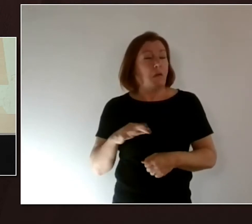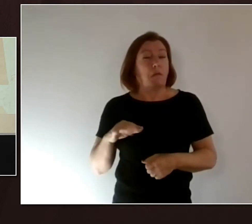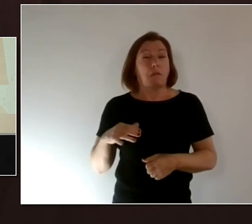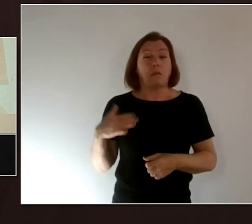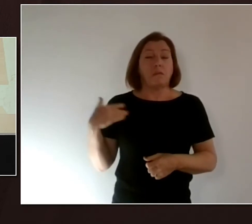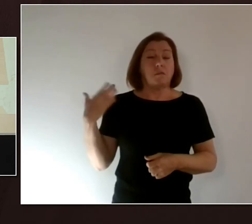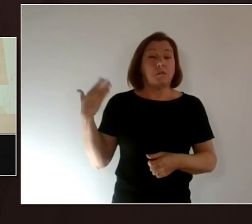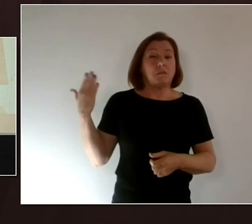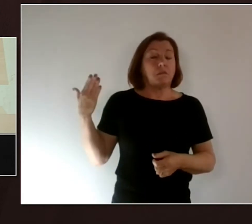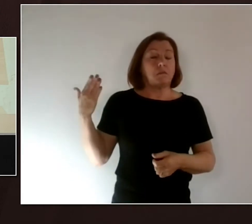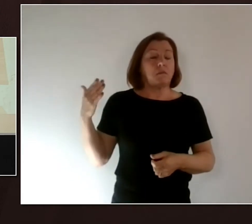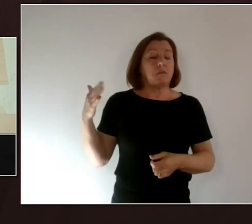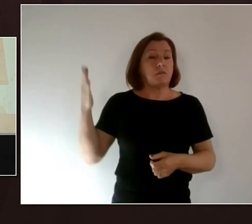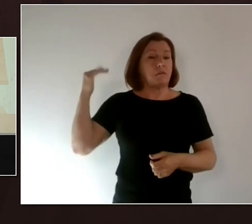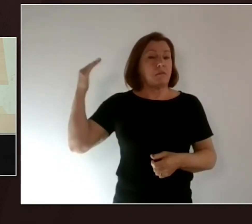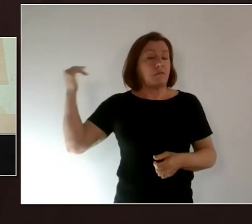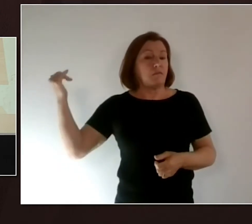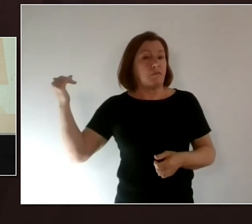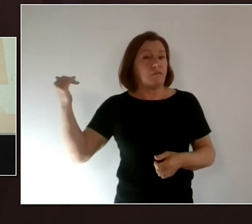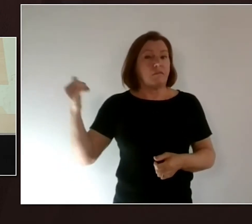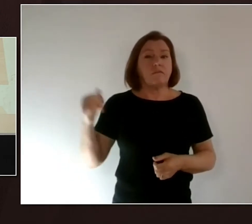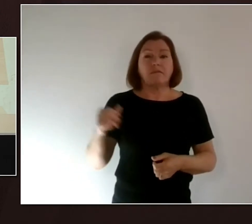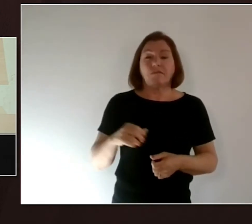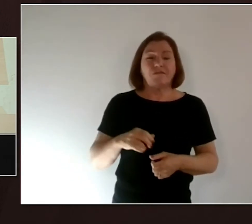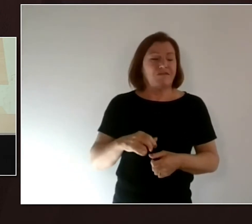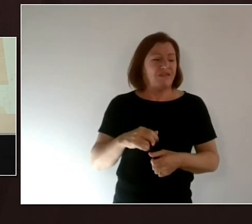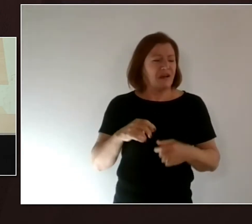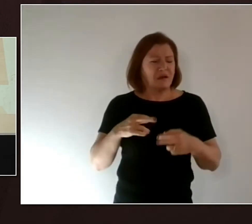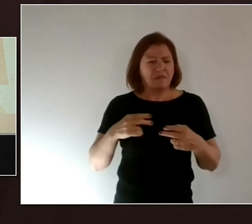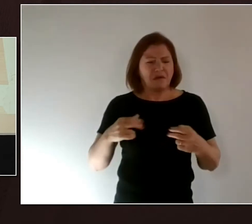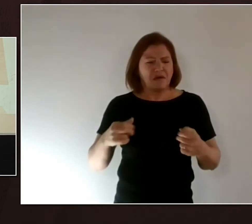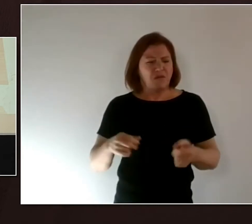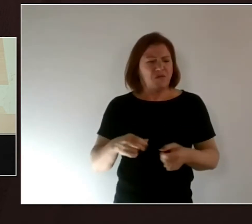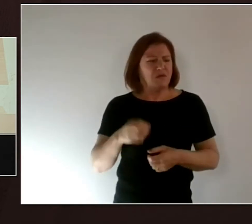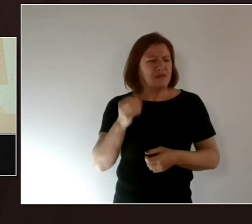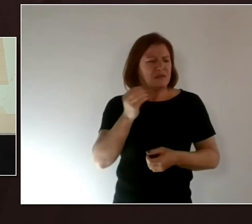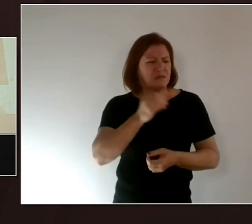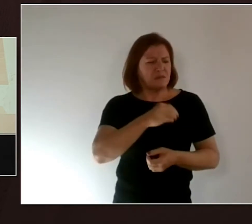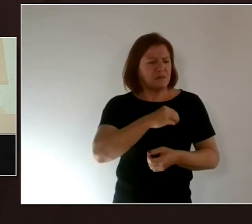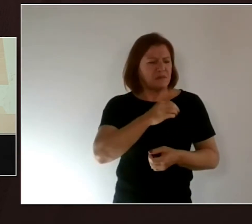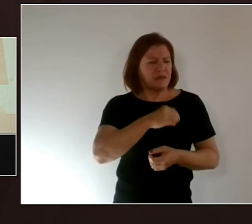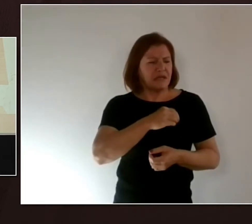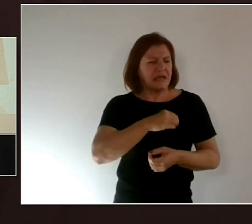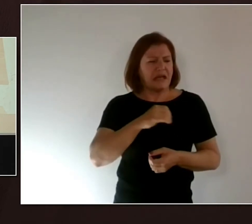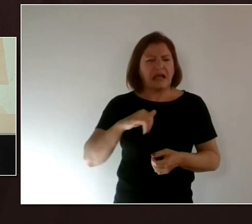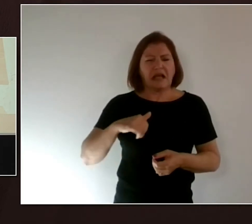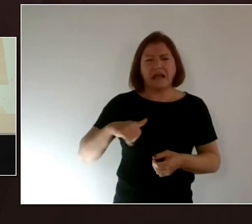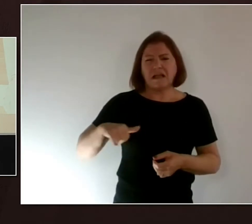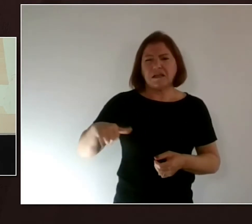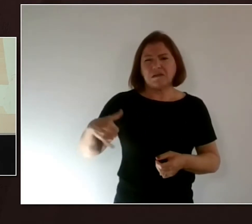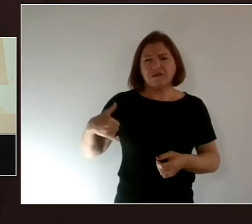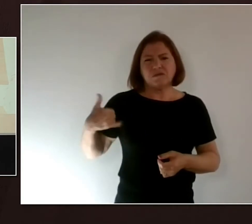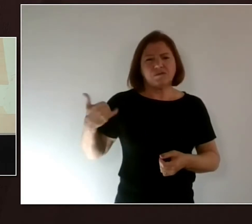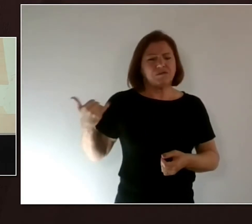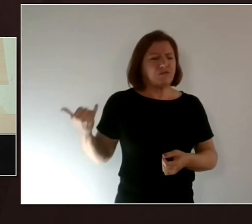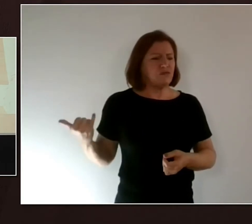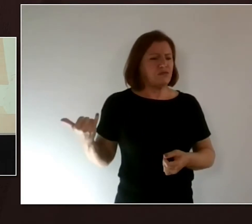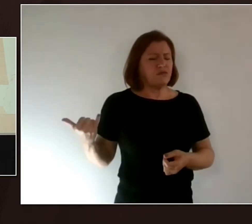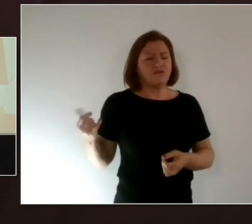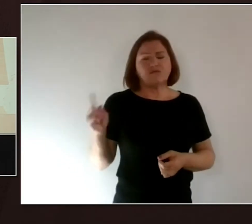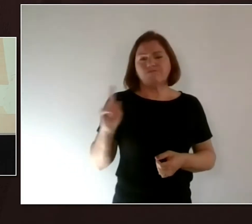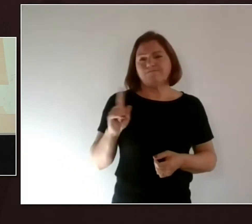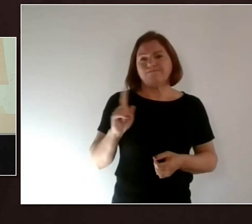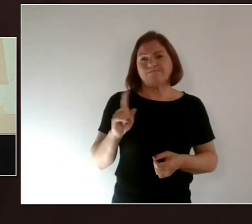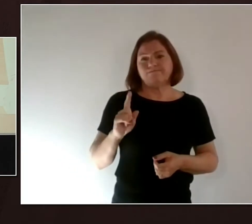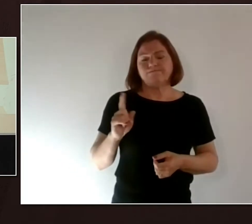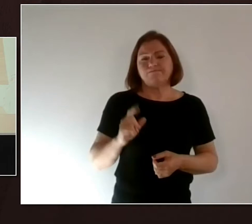deixe impurezas contaminar você. Não é isso? Não, orgulho. Não. E não também lida